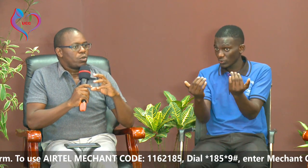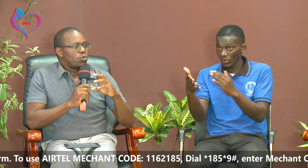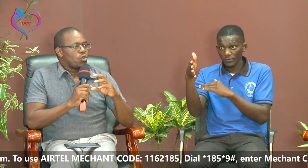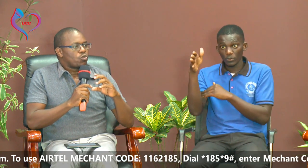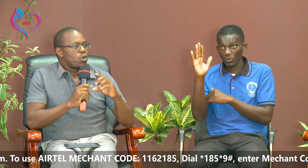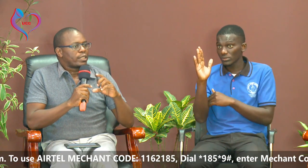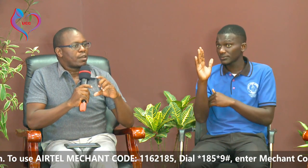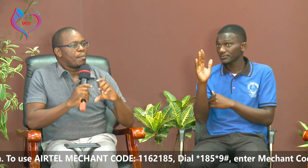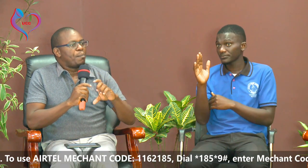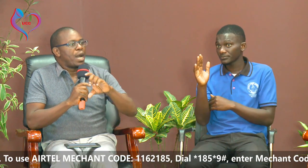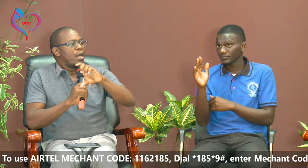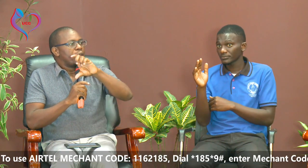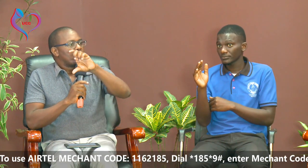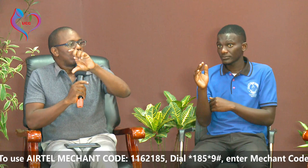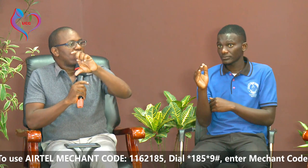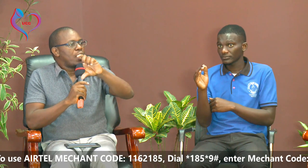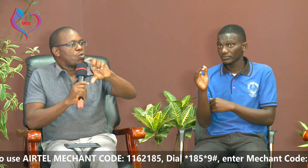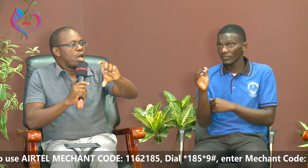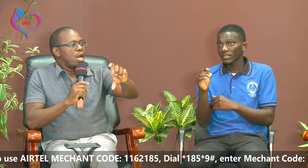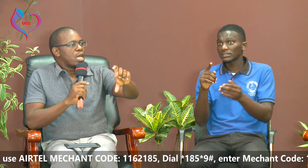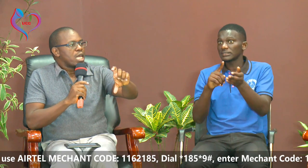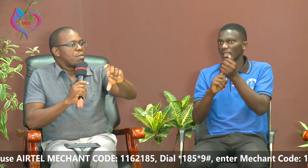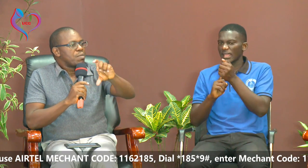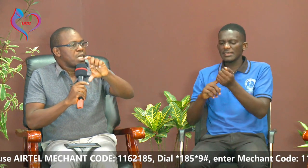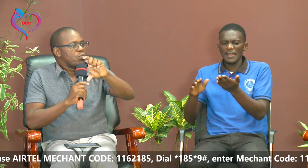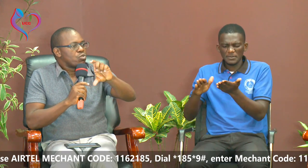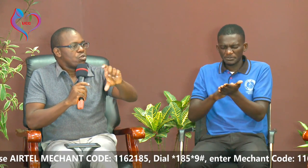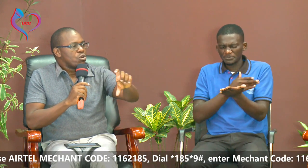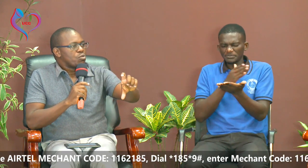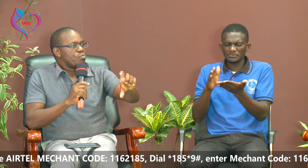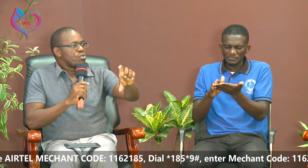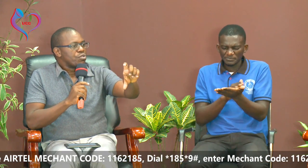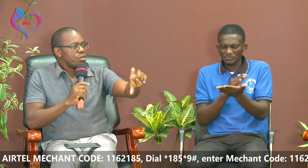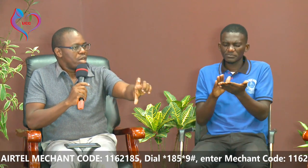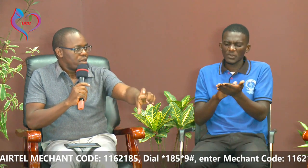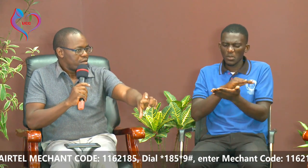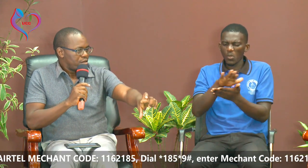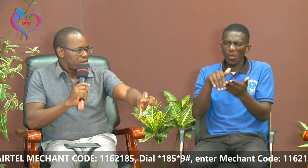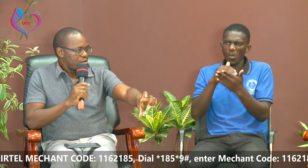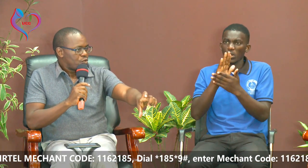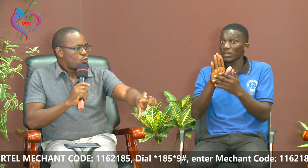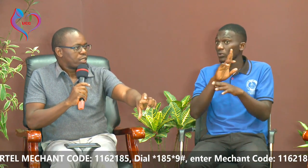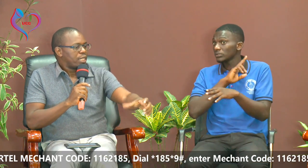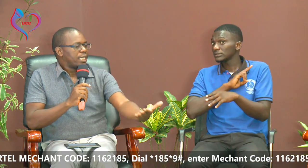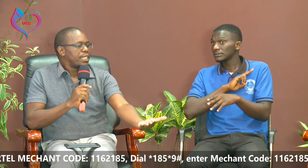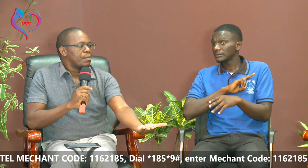Lwelunako olukwata rabba ne lusangula ebibibyo byonna. Ne lukuwa sleti